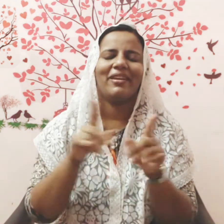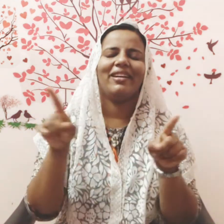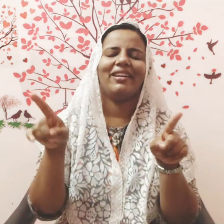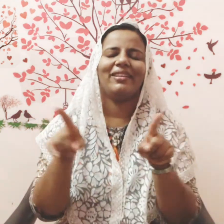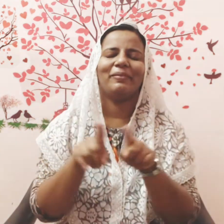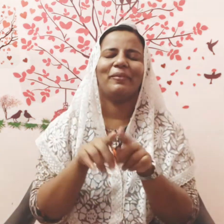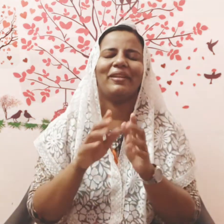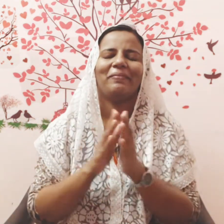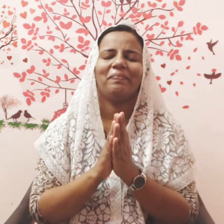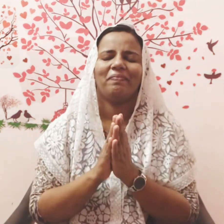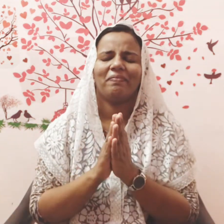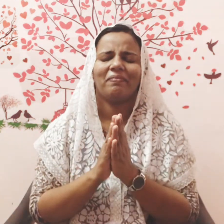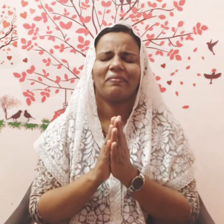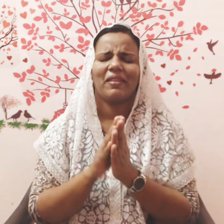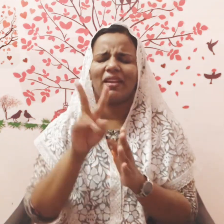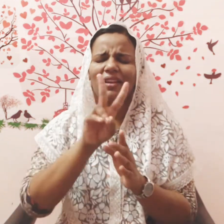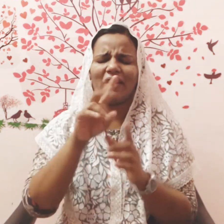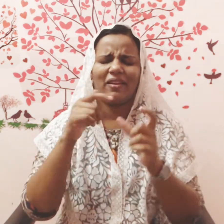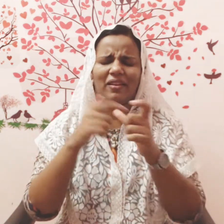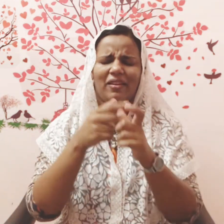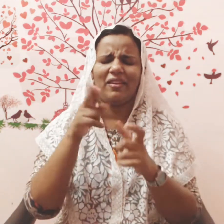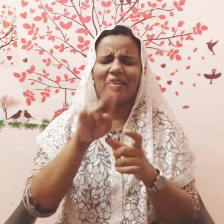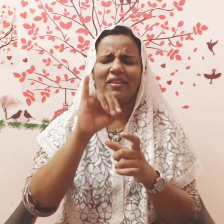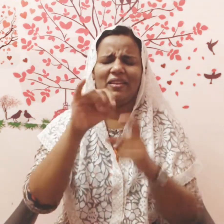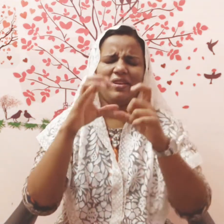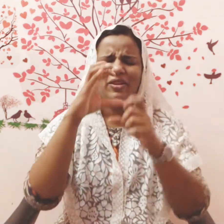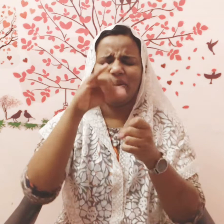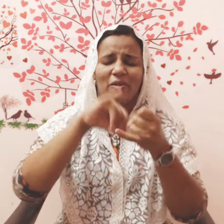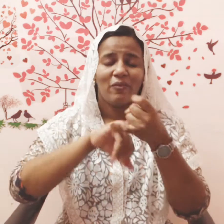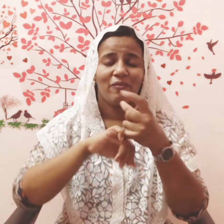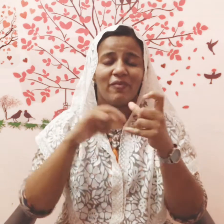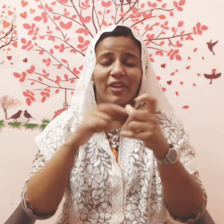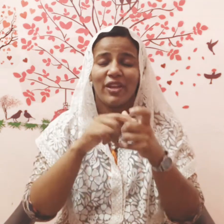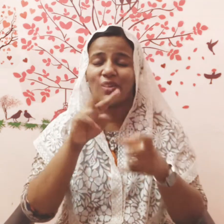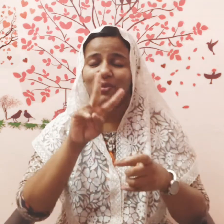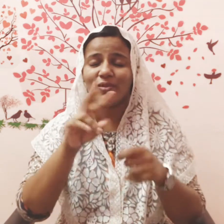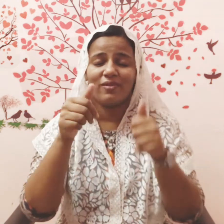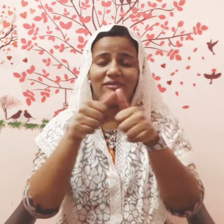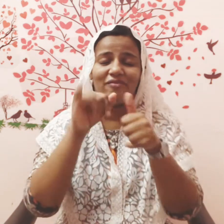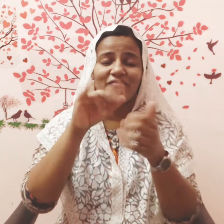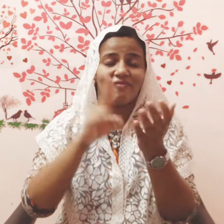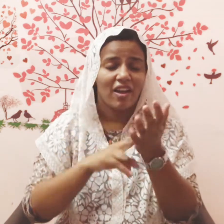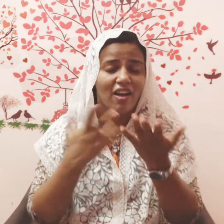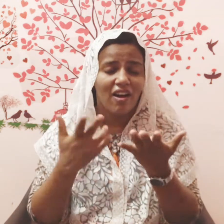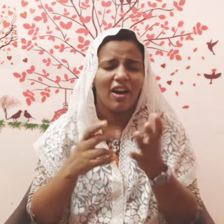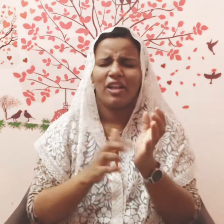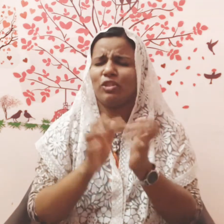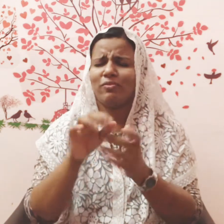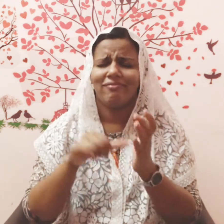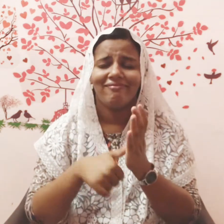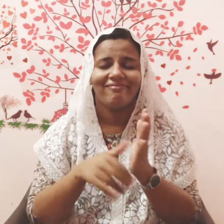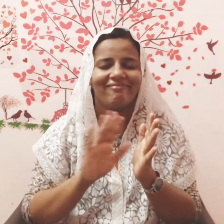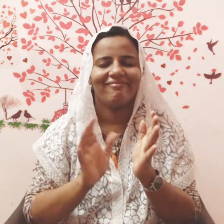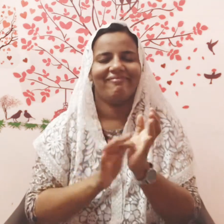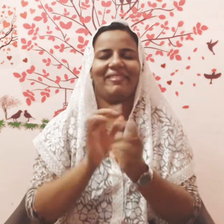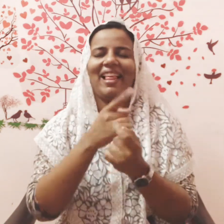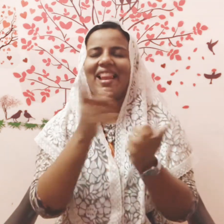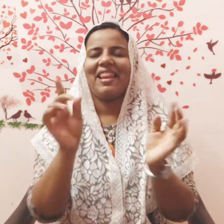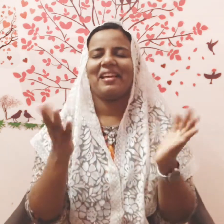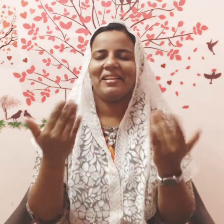ചെയ്യുന്നു. അതുപോലെ കർത്താവെ, വെരികോസ്വൈൻ്റെ ബുദ്ധിമുട്ടിനാൽ ഭാരപ്പെടുന്നവർക്ക് വേണ്ടി പ്രാർത്ഥിക്കുന്നു. ഇന്ന് പകൽക്കാലം അങ്ങേക്കൊന്നും അസാധ്യമല്ല കർത്താവെ,